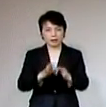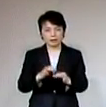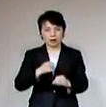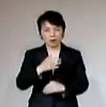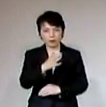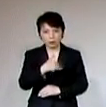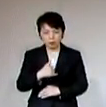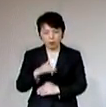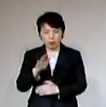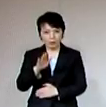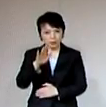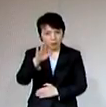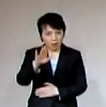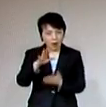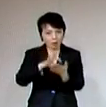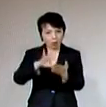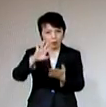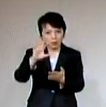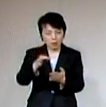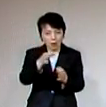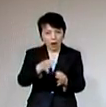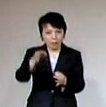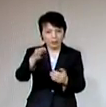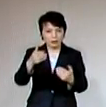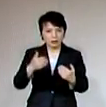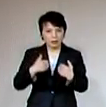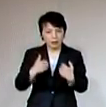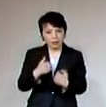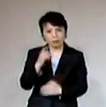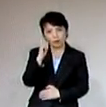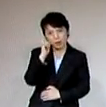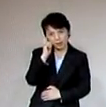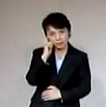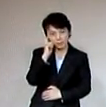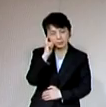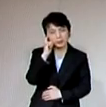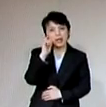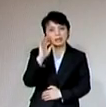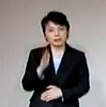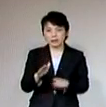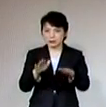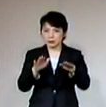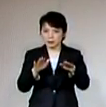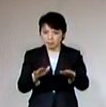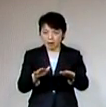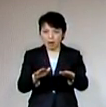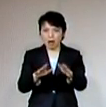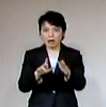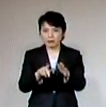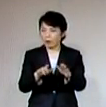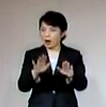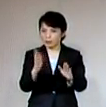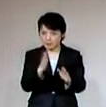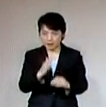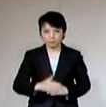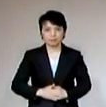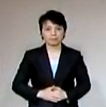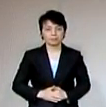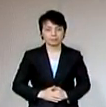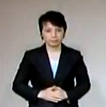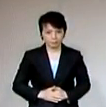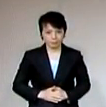ももいずれは消費税を上げなければならないと考えております。しかし時期は今ではありません